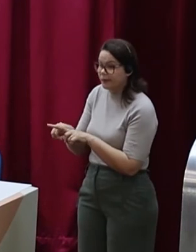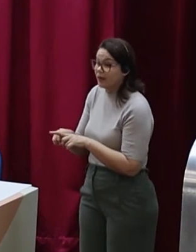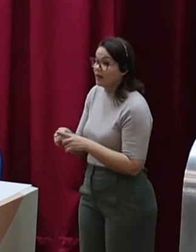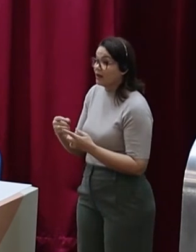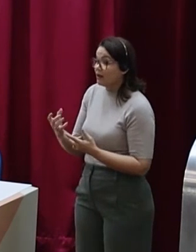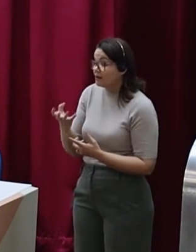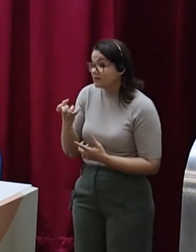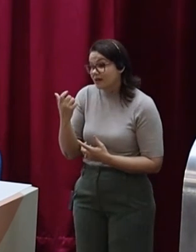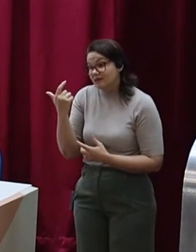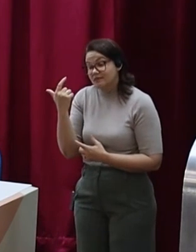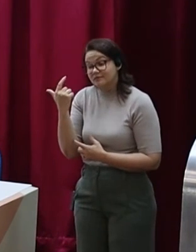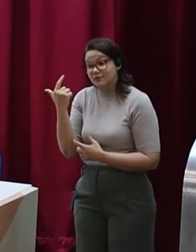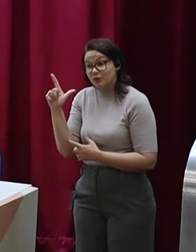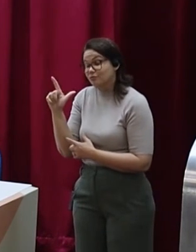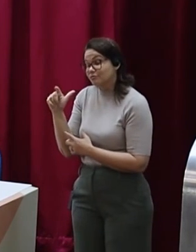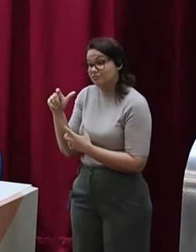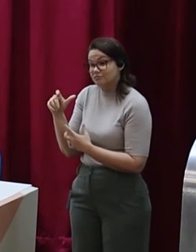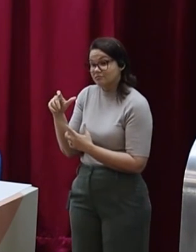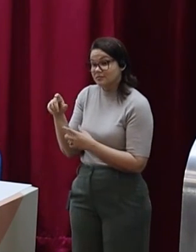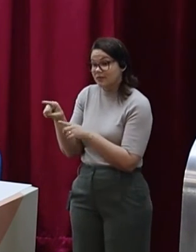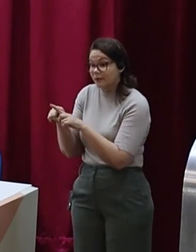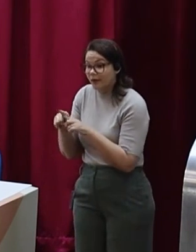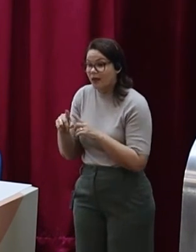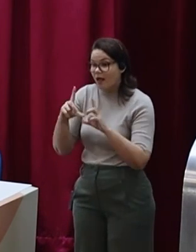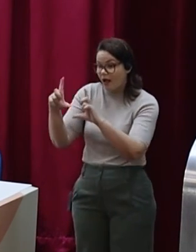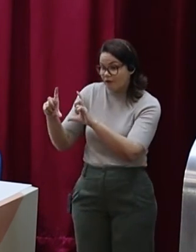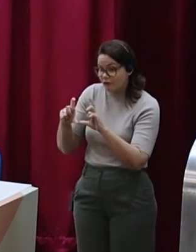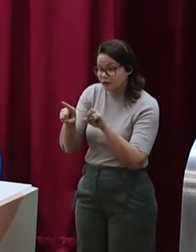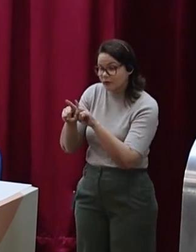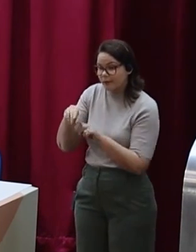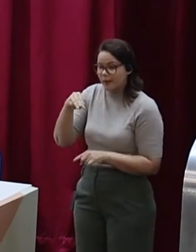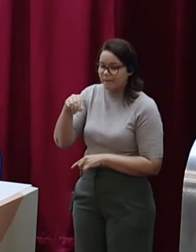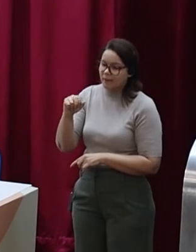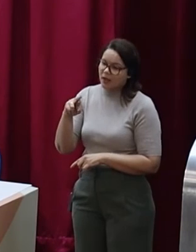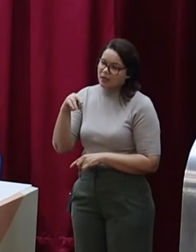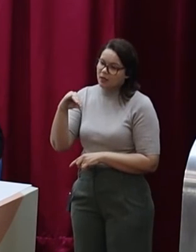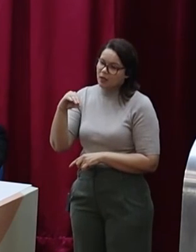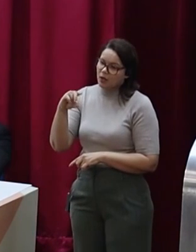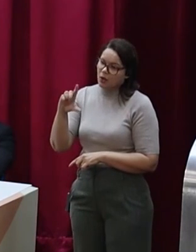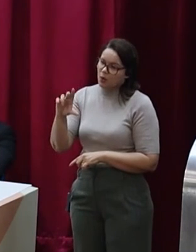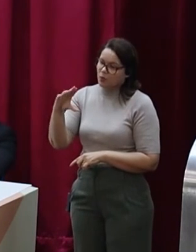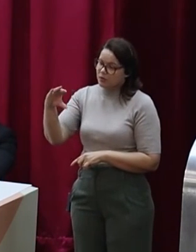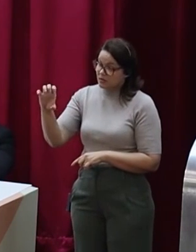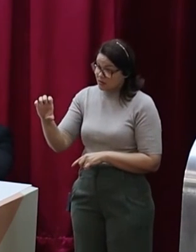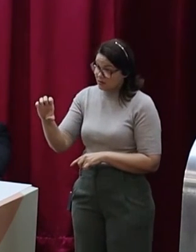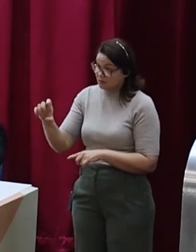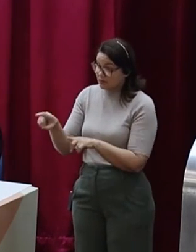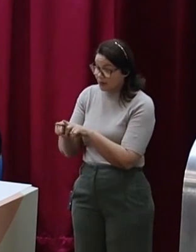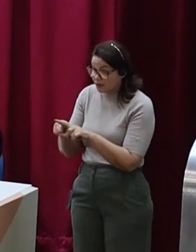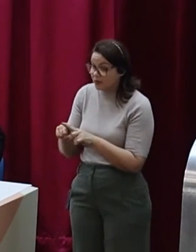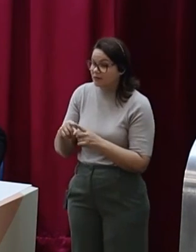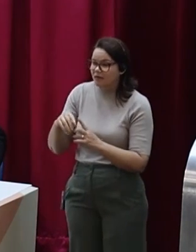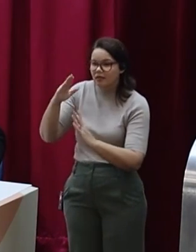de outro modo, né? Então, por exemplo, uma das fotos que eu mostrei é a Mariluce, que pinta, né, as casinhas do Complexo